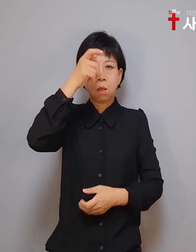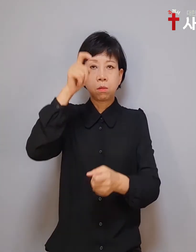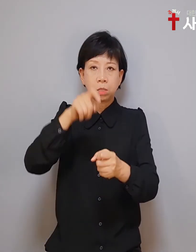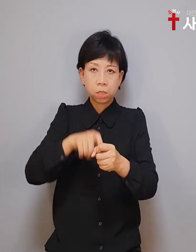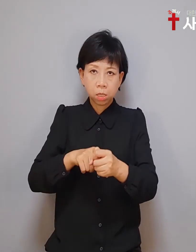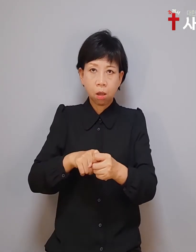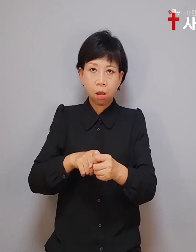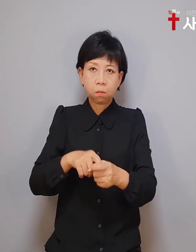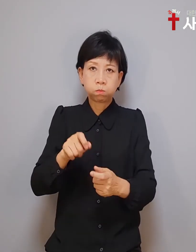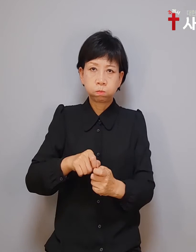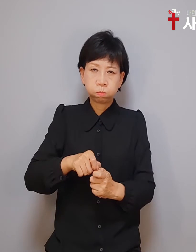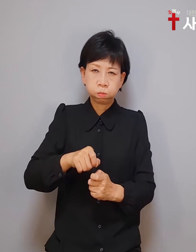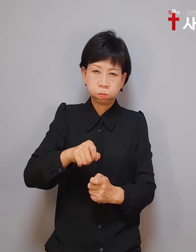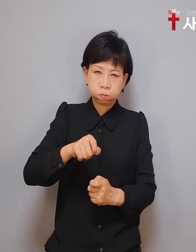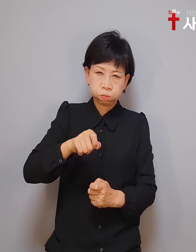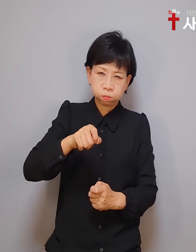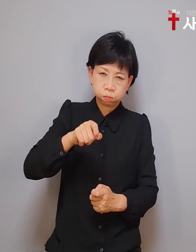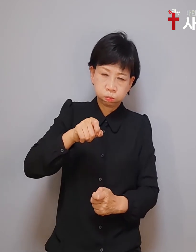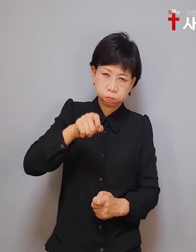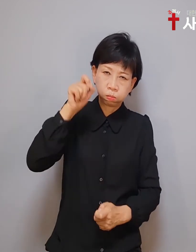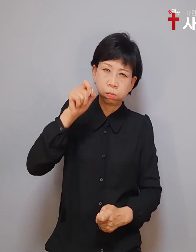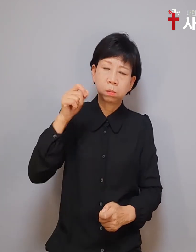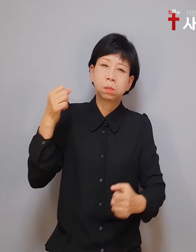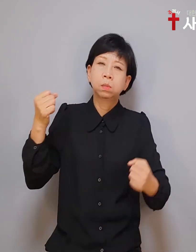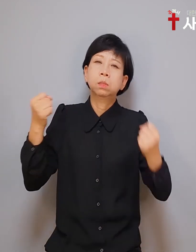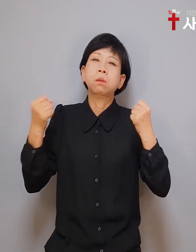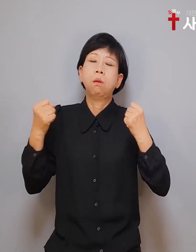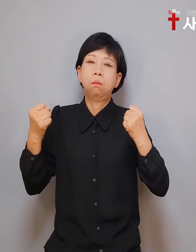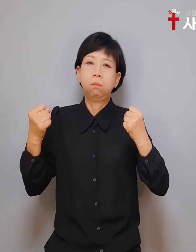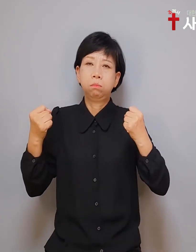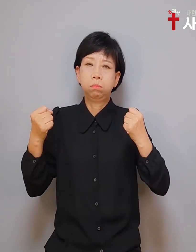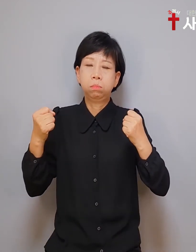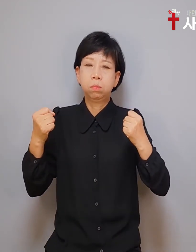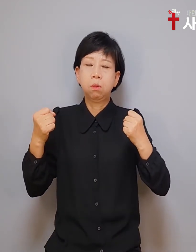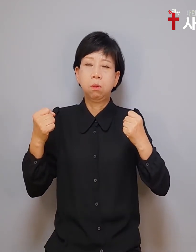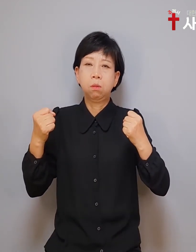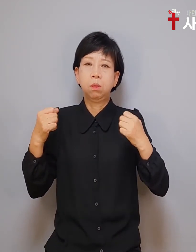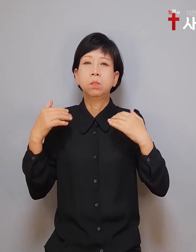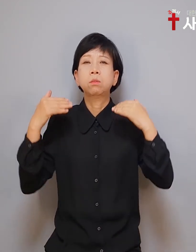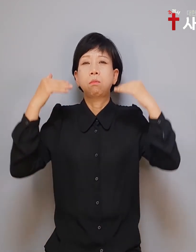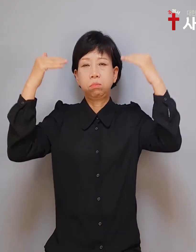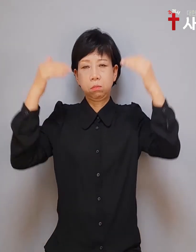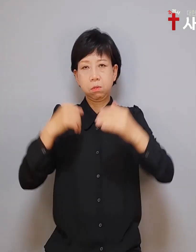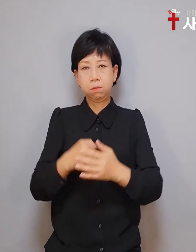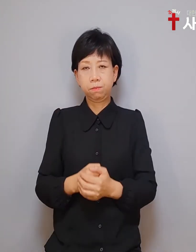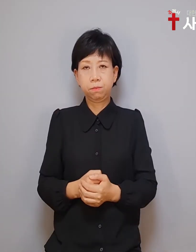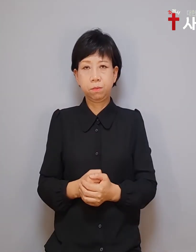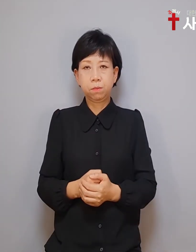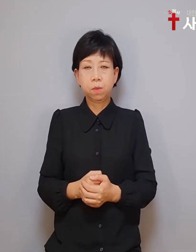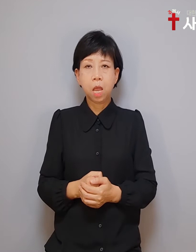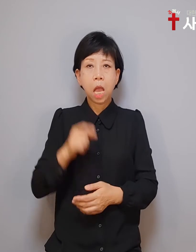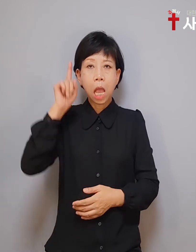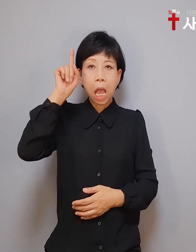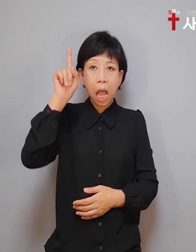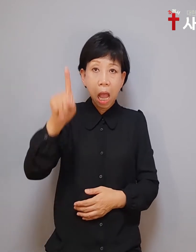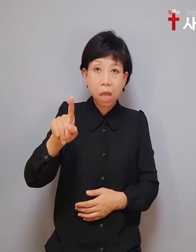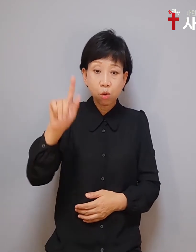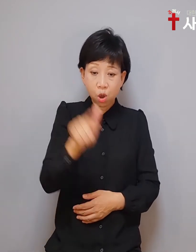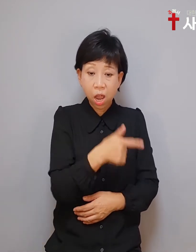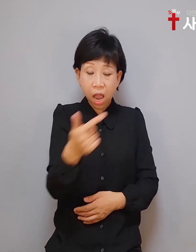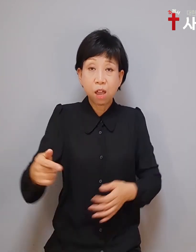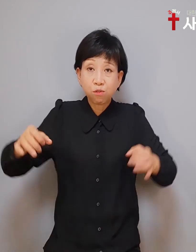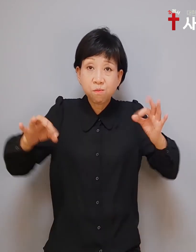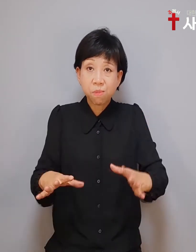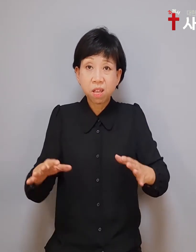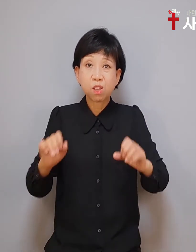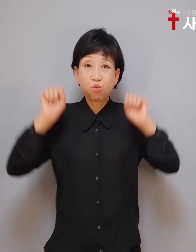하루 엿기 들고 이런다고 해서 갑자기 그냥 몸이 그냥 뭐 우락부락해지고 뭐라 그래, 울퉁불퉁하다 그래요? 막 복근이 생기고 막